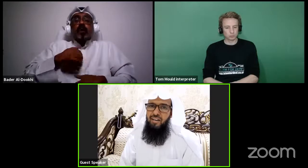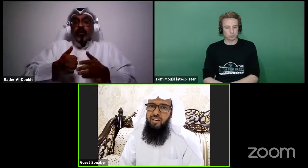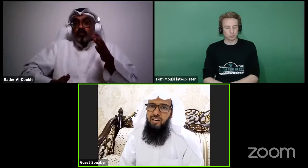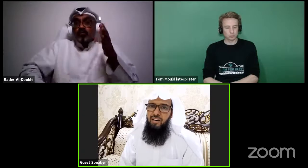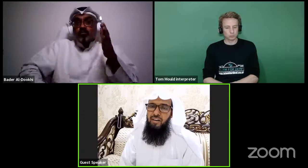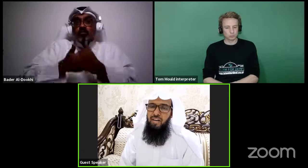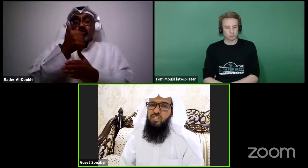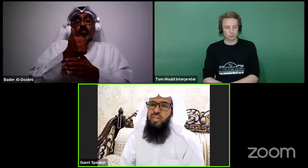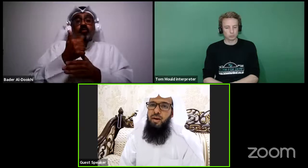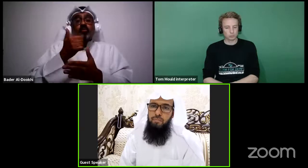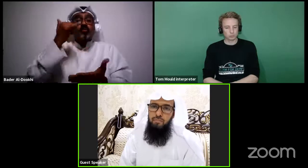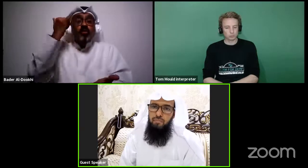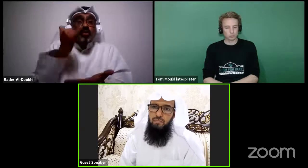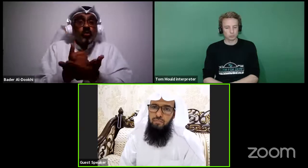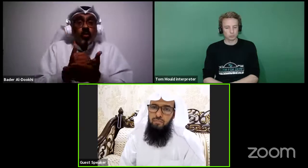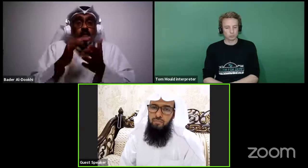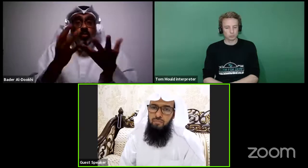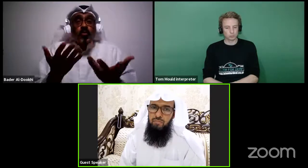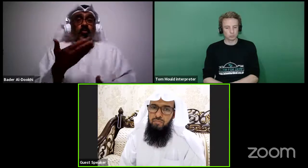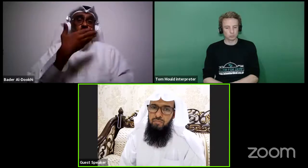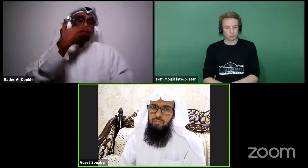لها الصيام.